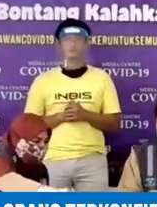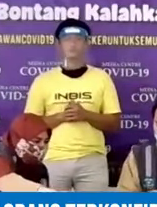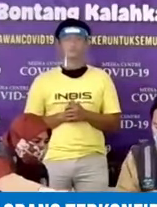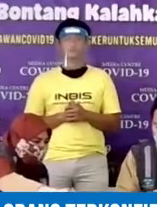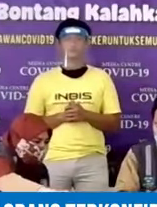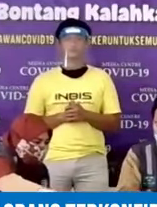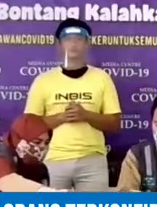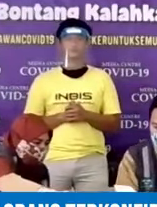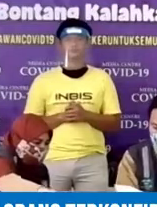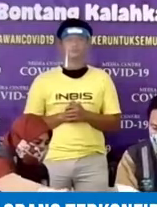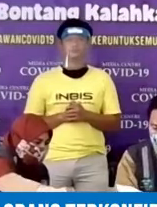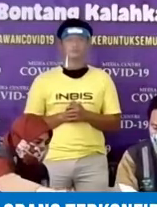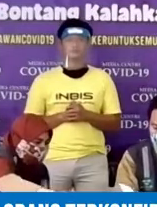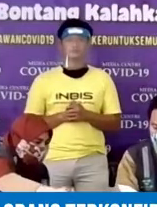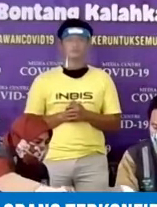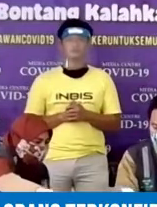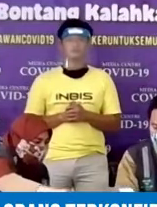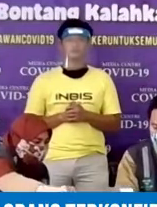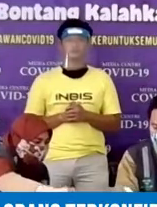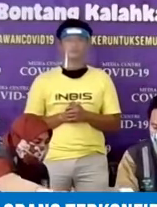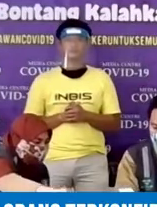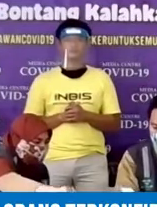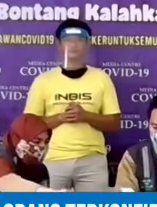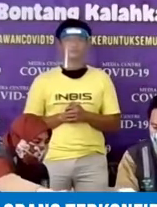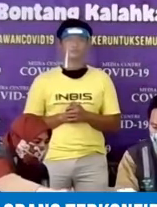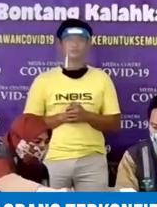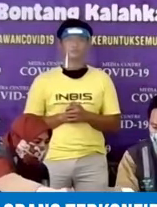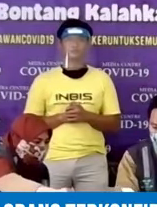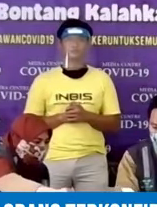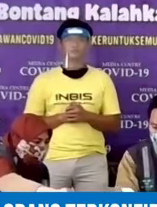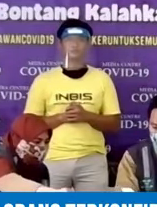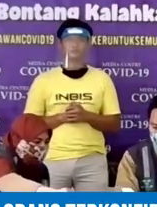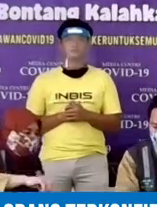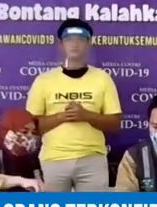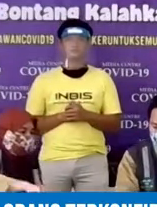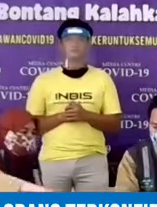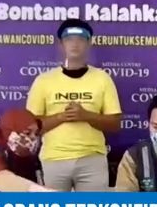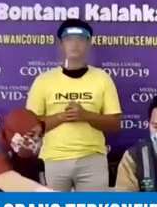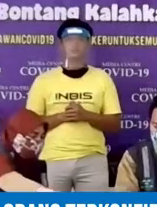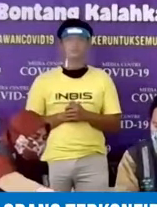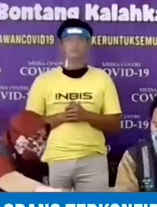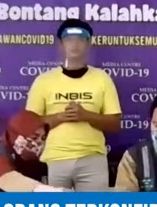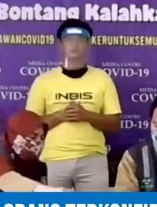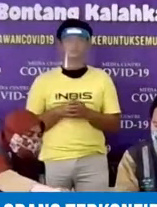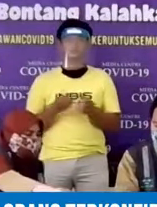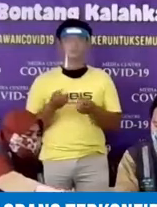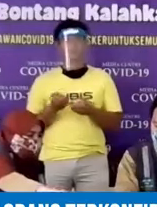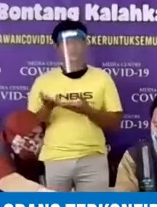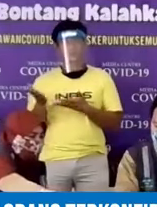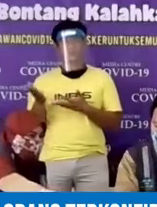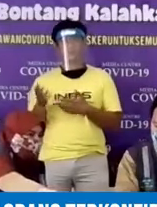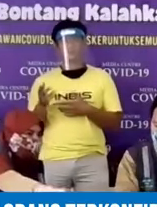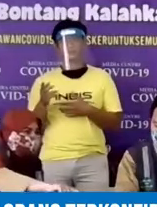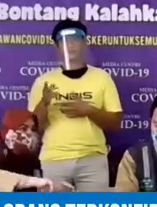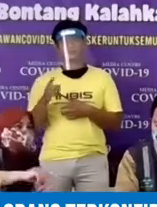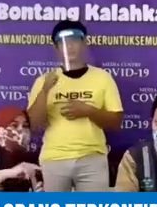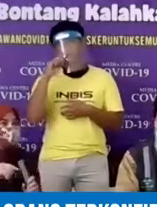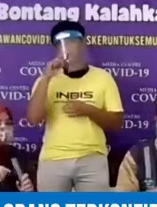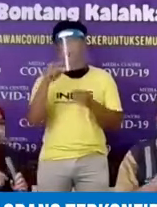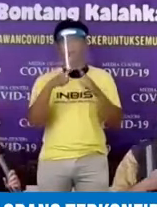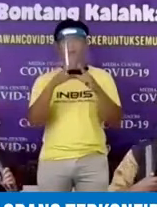sampaikan persilahkan kembali kepada untuk menjelaskan tentang kopi ini bisa sembuh sehingga stigma di